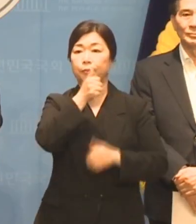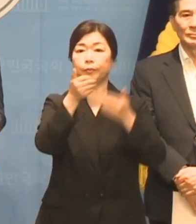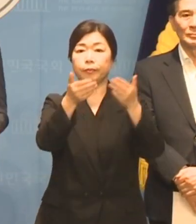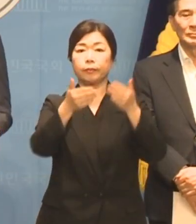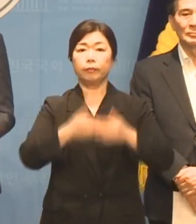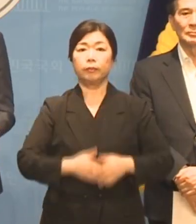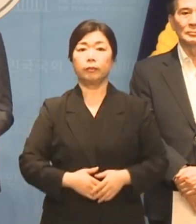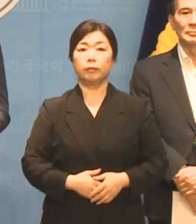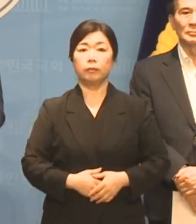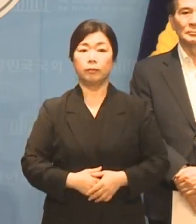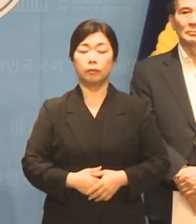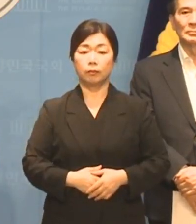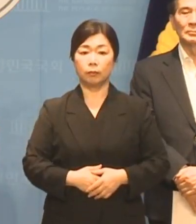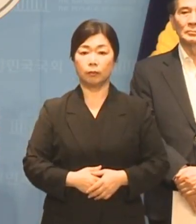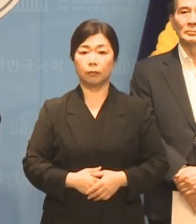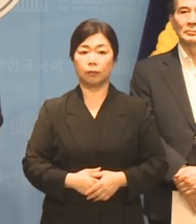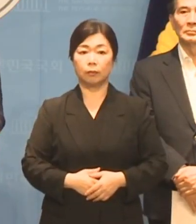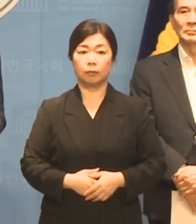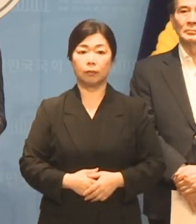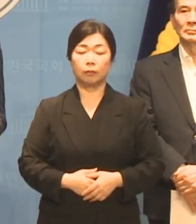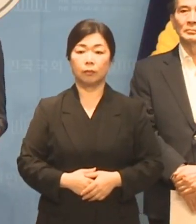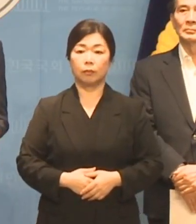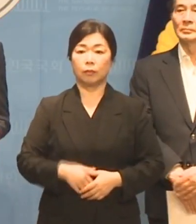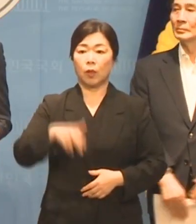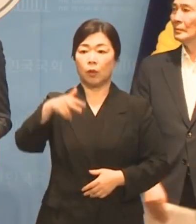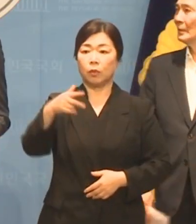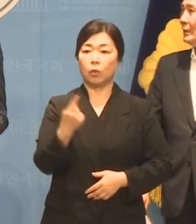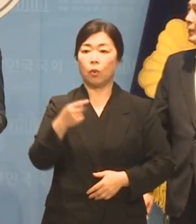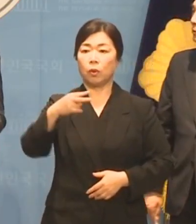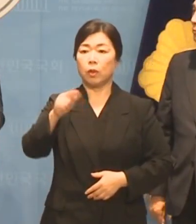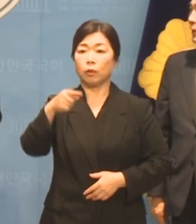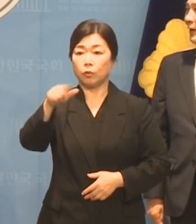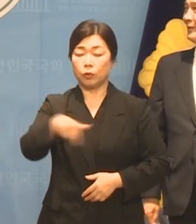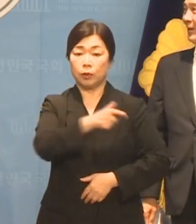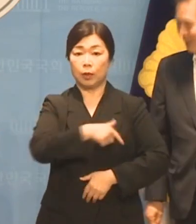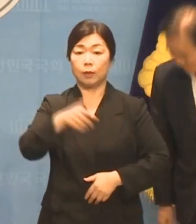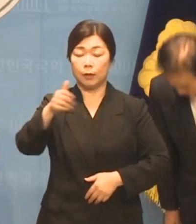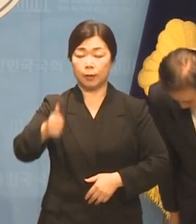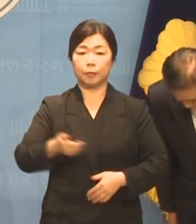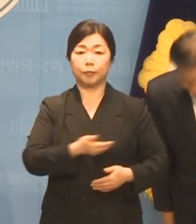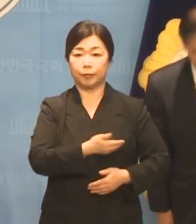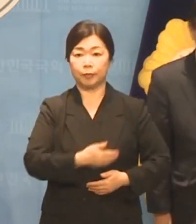하겠습니다. 흥사단 조성두 이사장님,